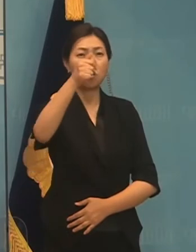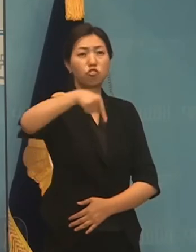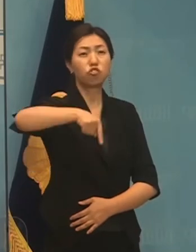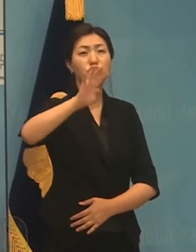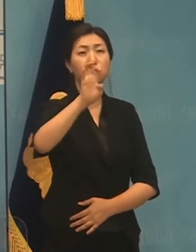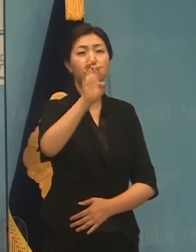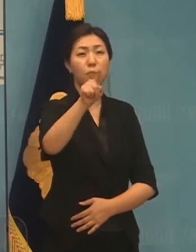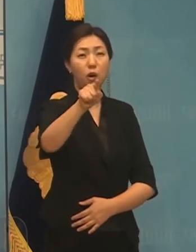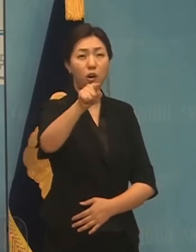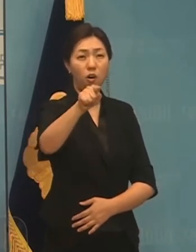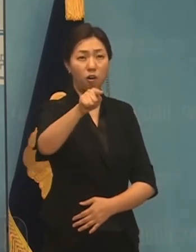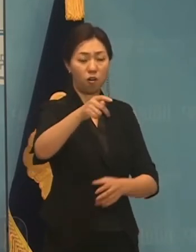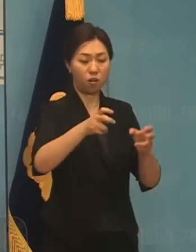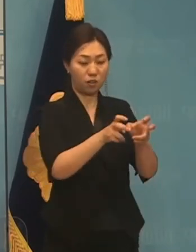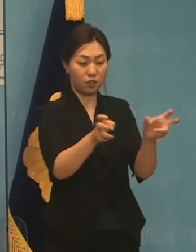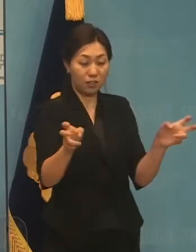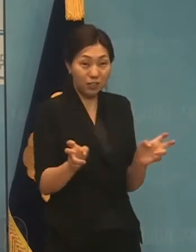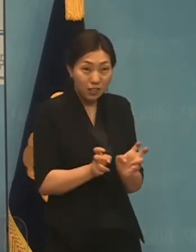예가 되겠습니다.